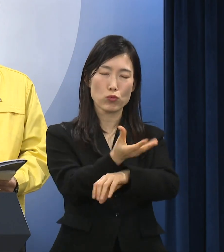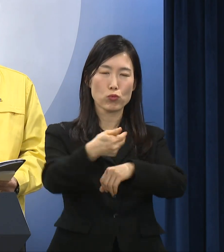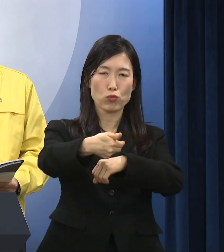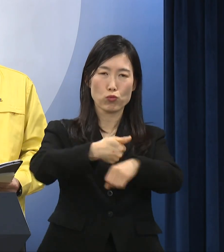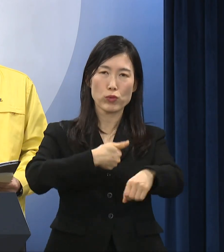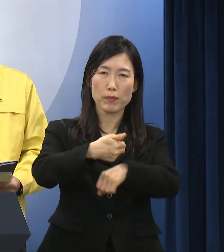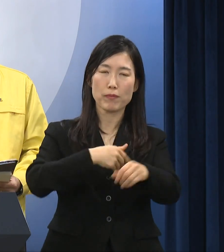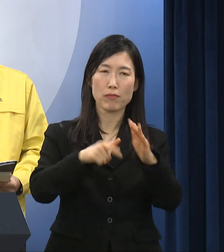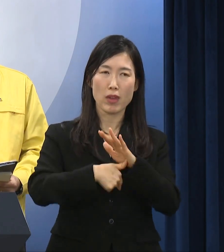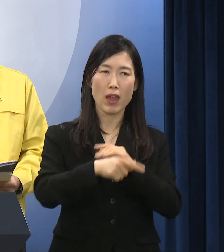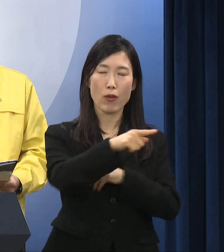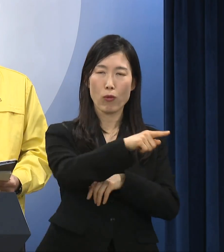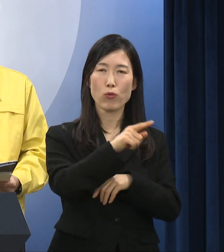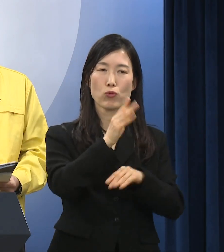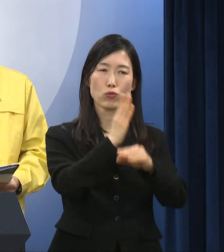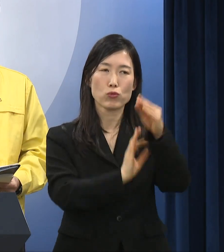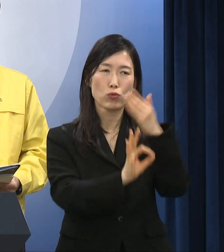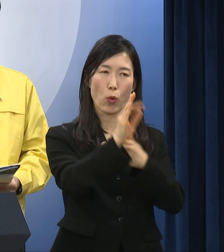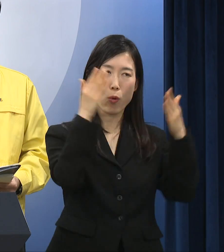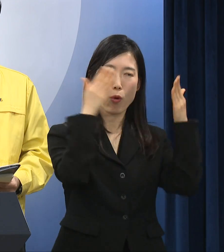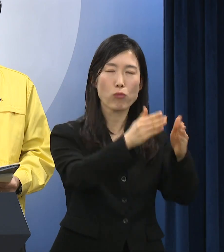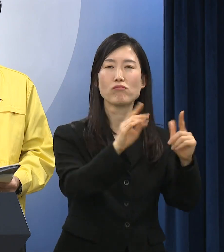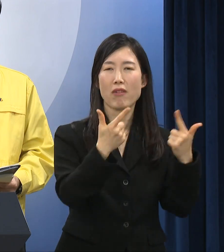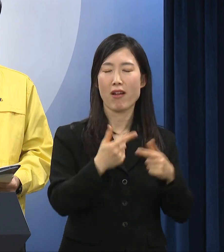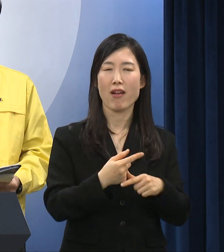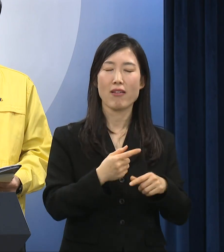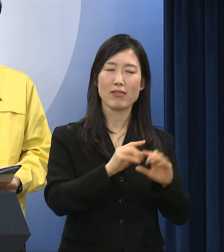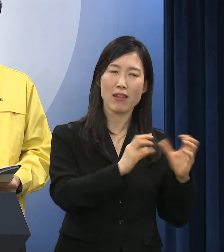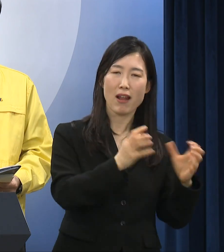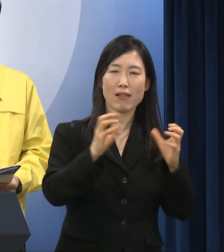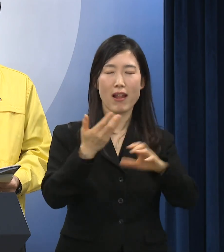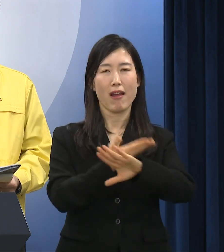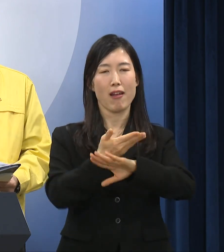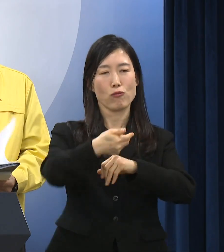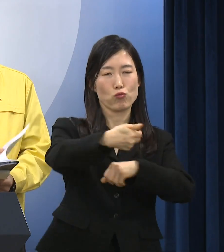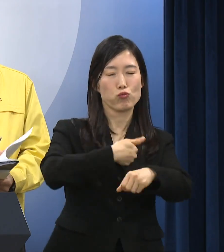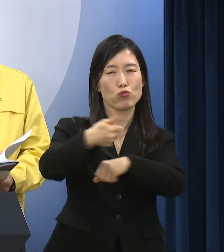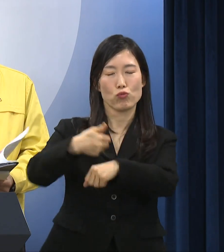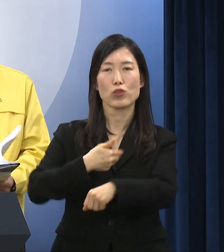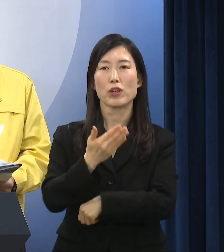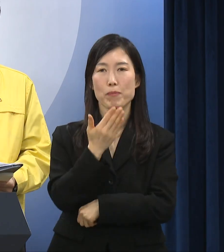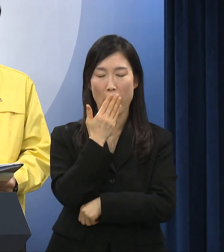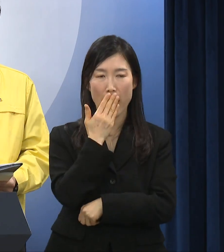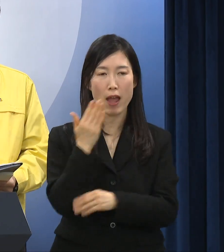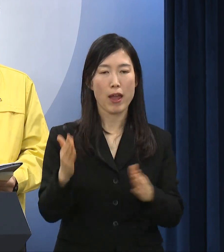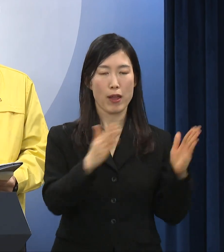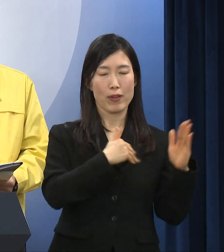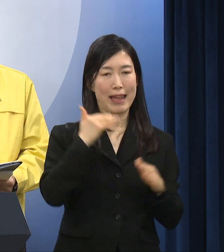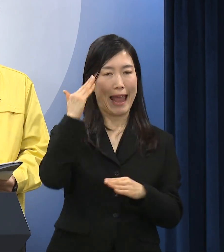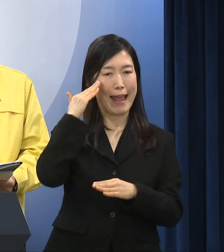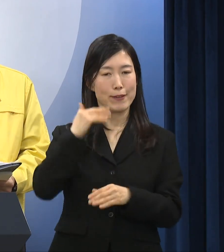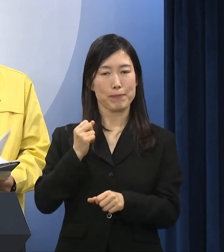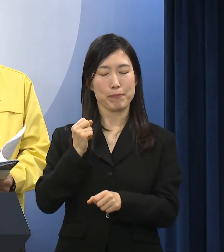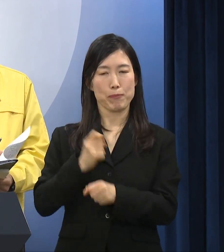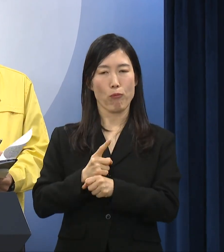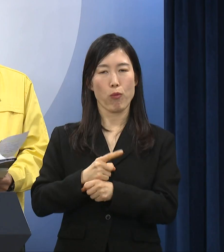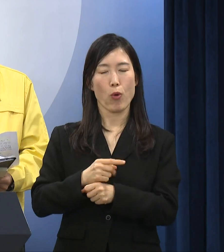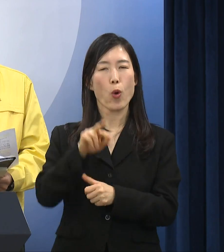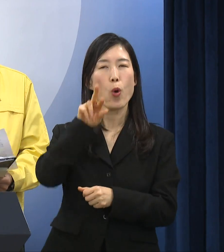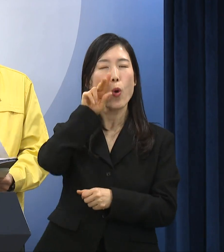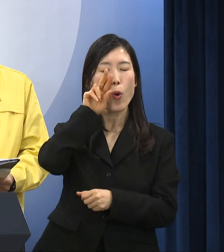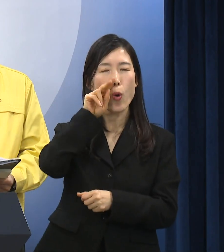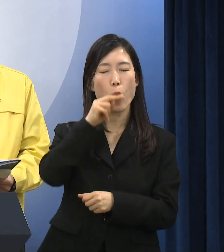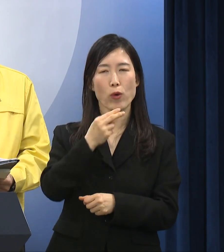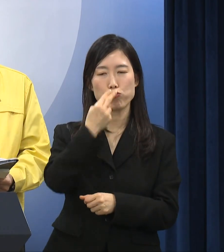줄어든다는 측면에서 LNG 부분에 있어도 또한 우리가 갖고 있는 비축 물량이라든지 여러 가지를 종합할